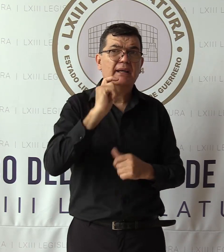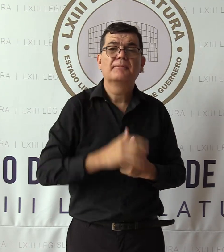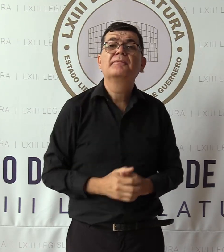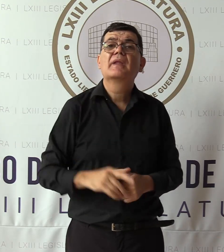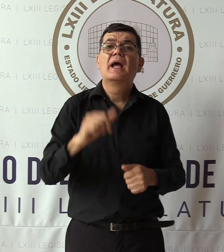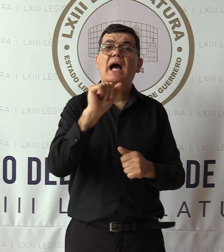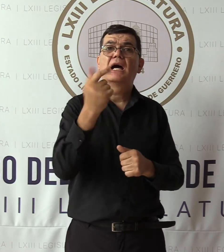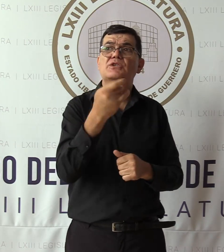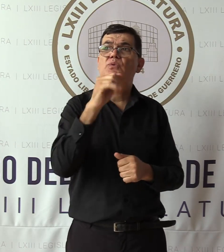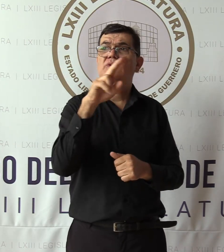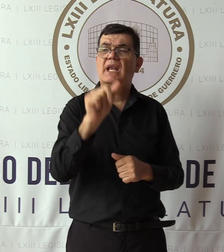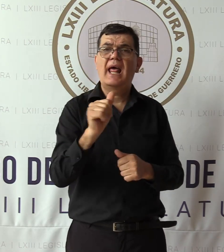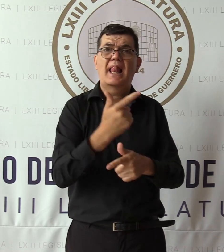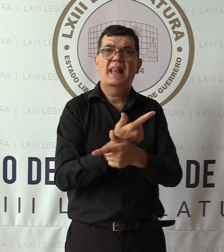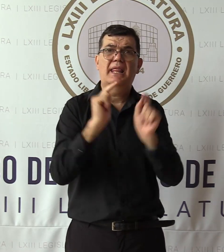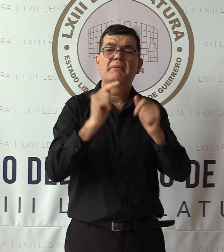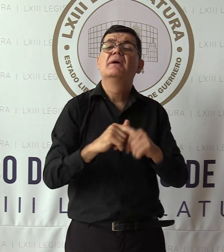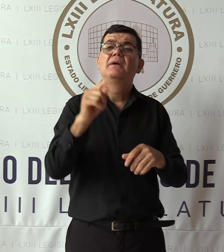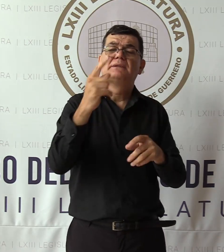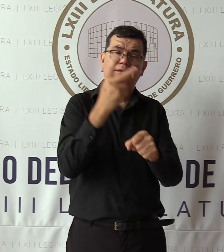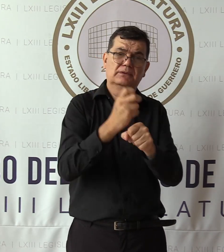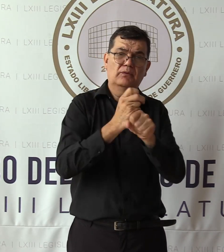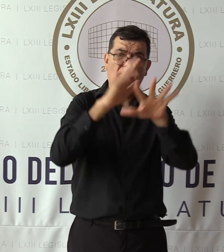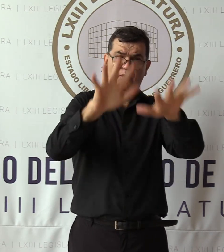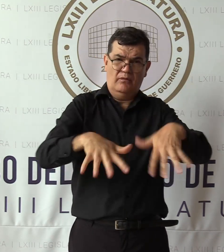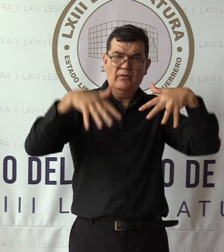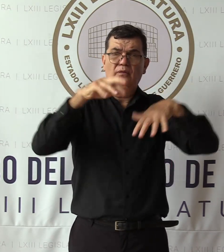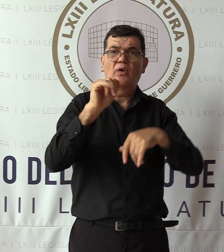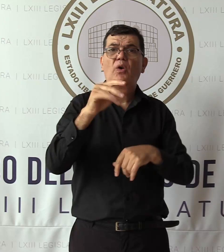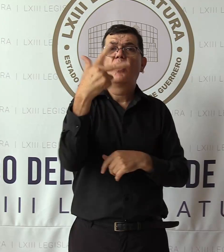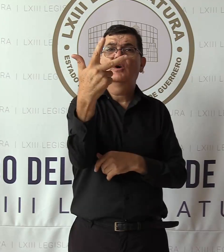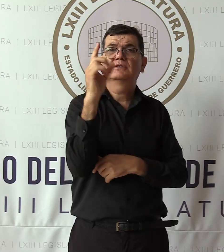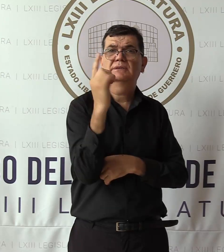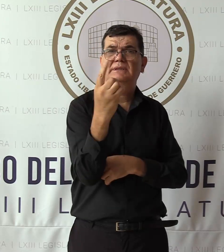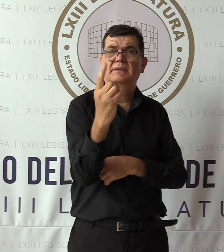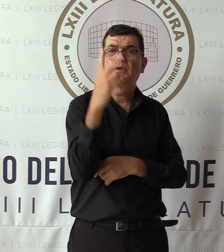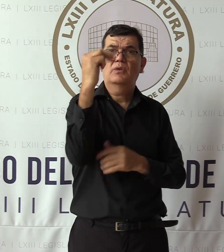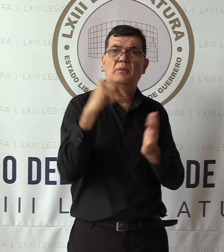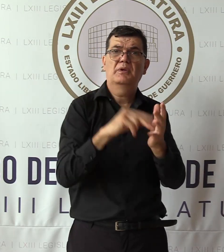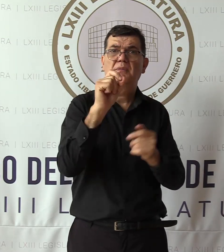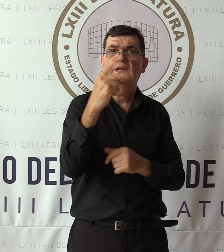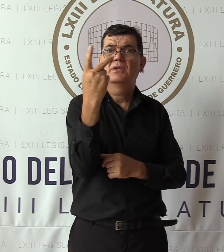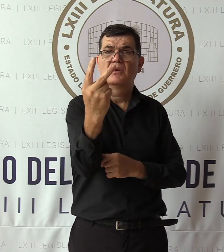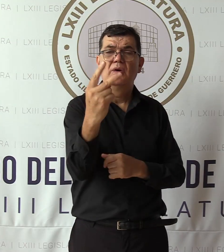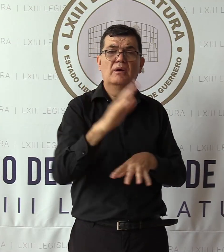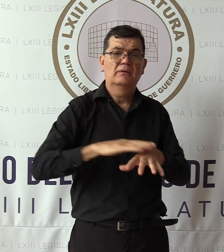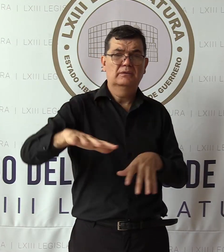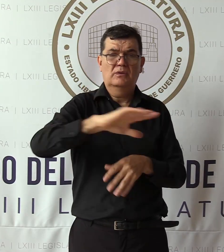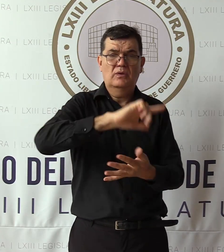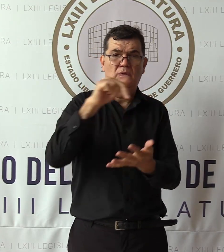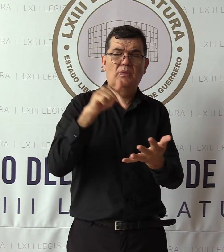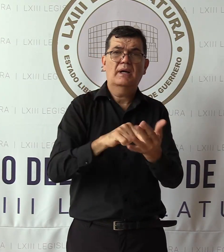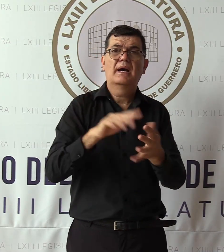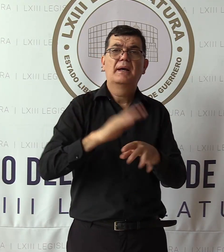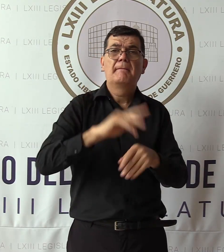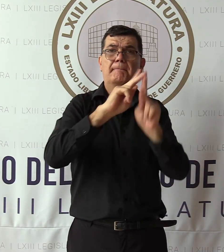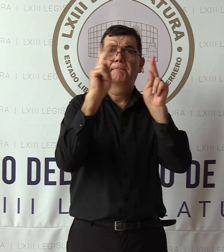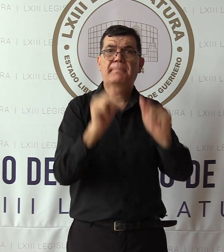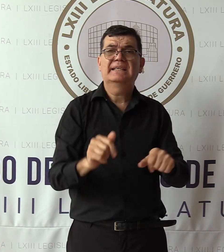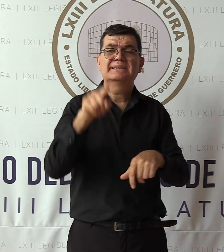de los Libres. El segundo foro se llevó a cabo el 8 de diciembre del 2022 en la explanada de la Plaza de la Paz en el municipio de